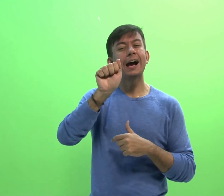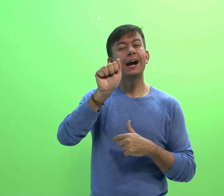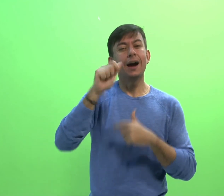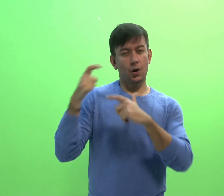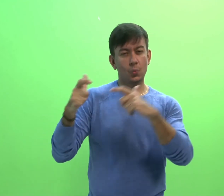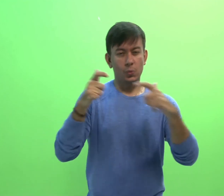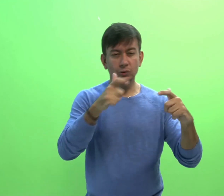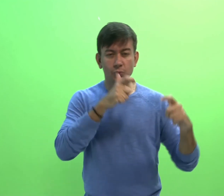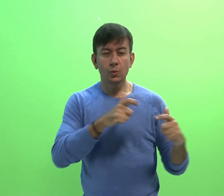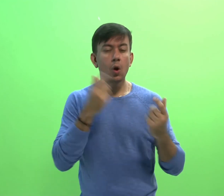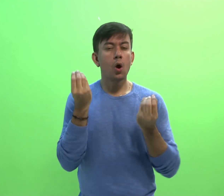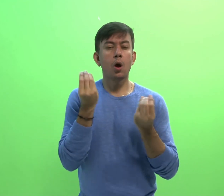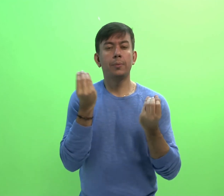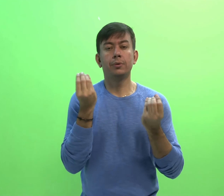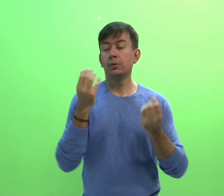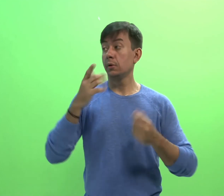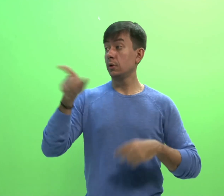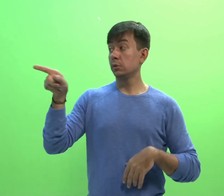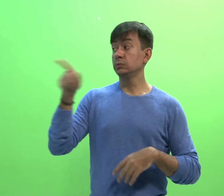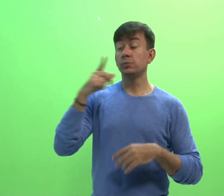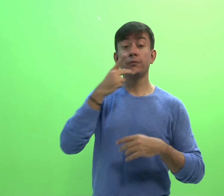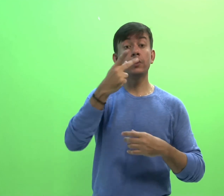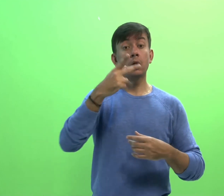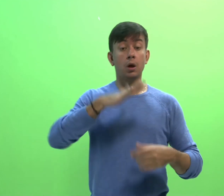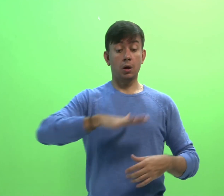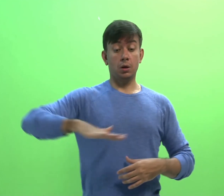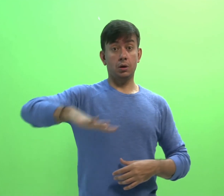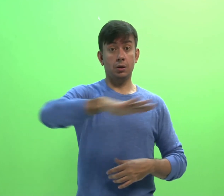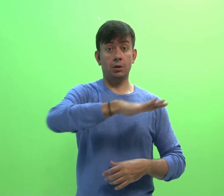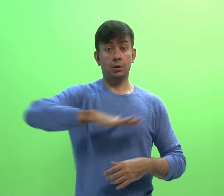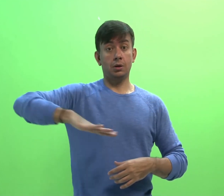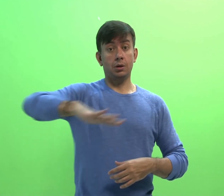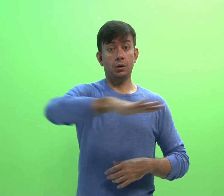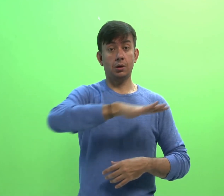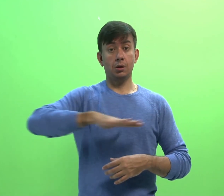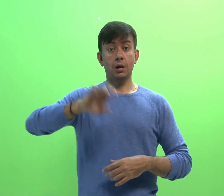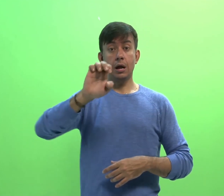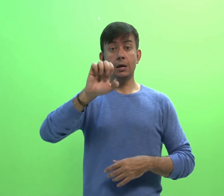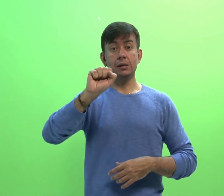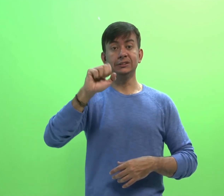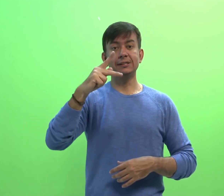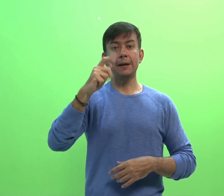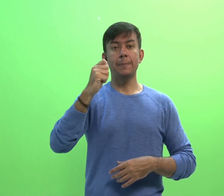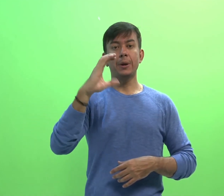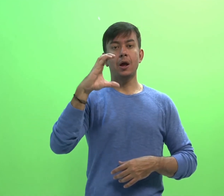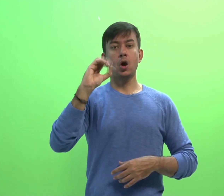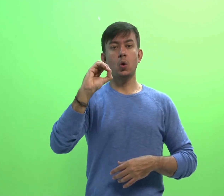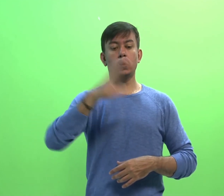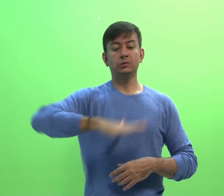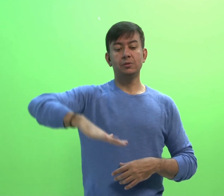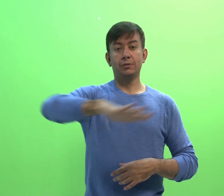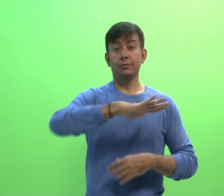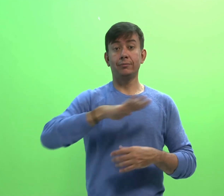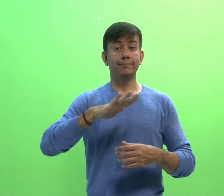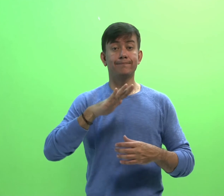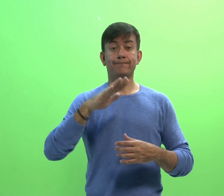o ponto de articulação. Então, vocês verão que vai ser um espaço neutro, frente ao